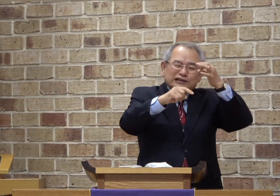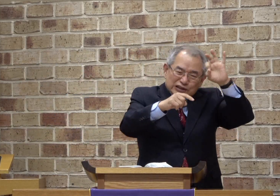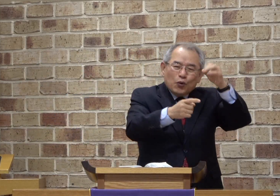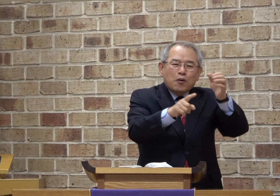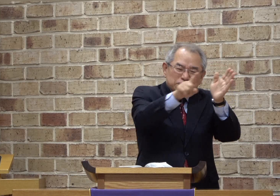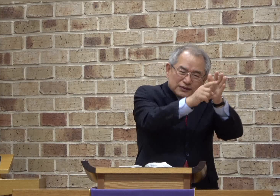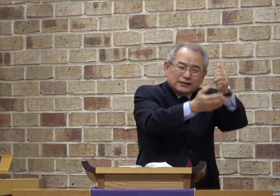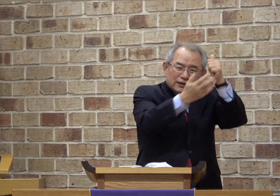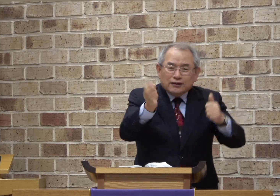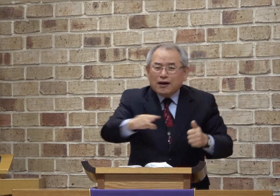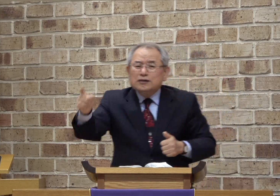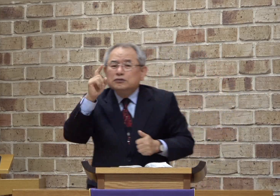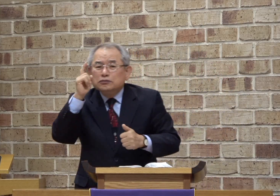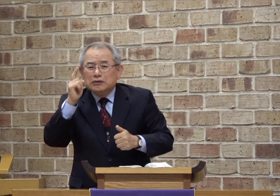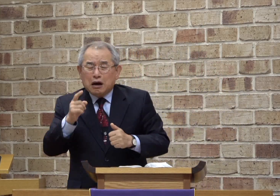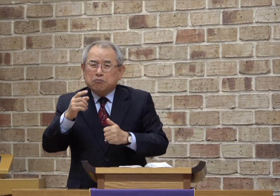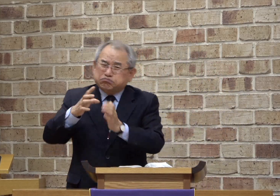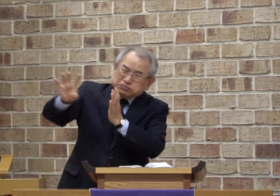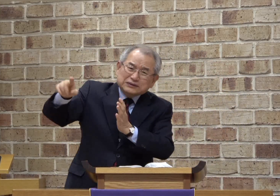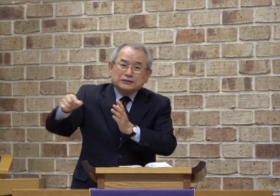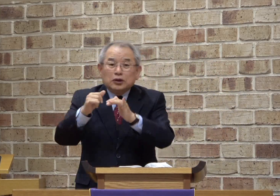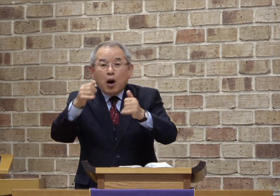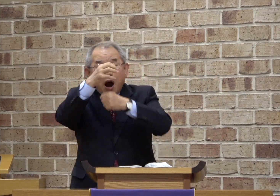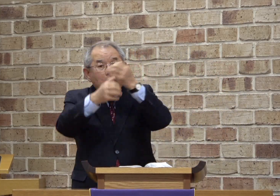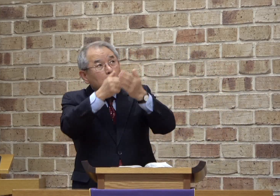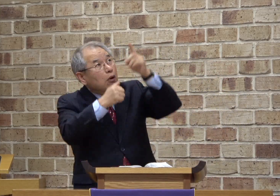오늘 성경의 마태복음을 읽어보면